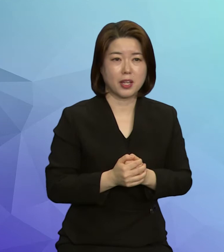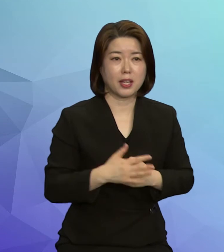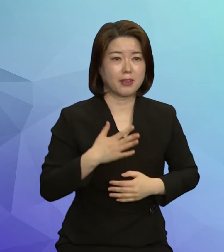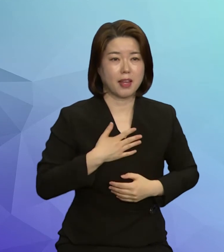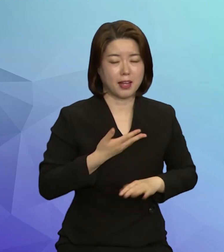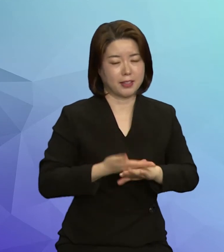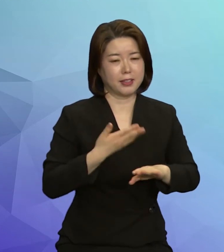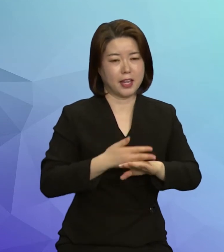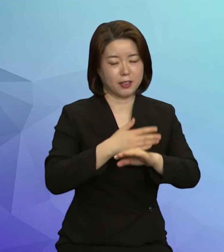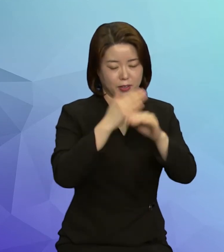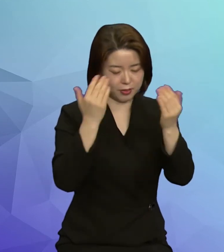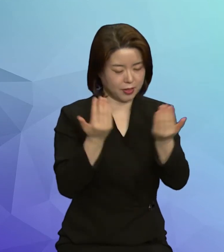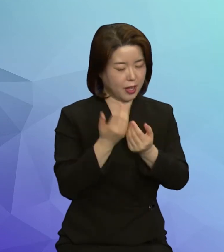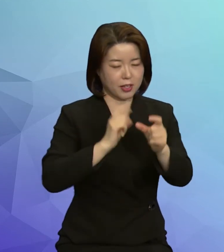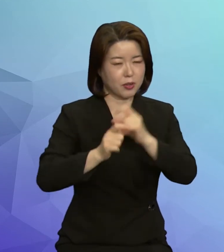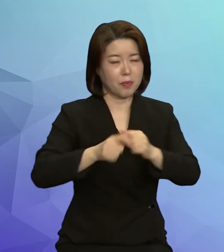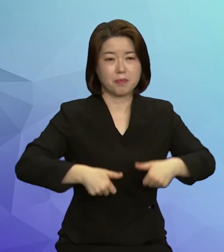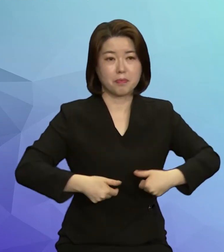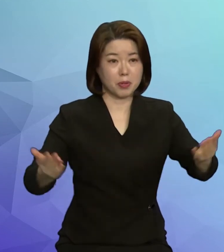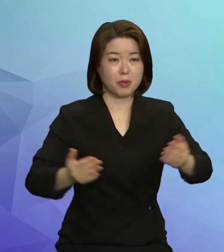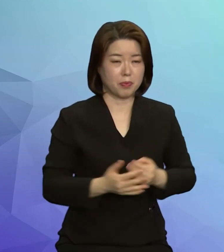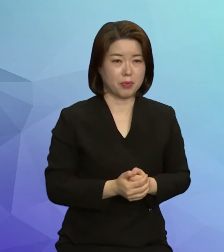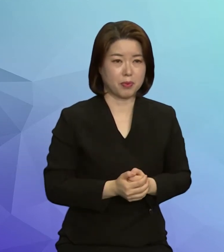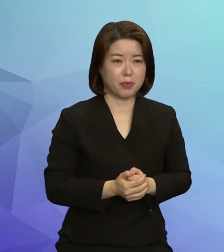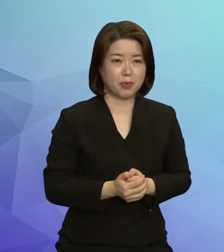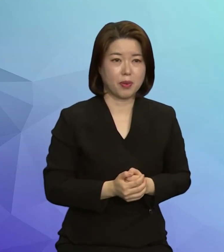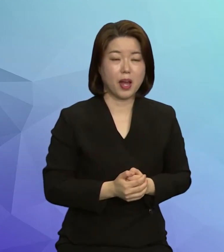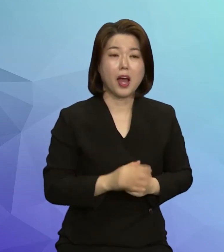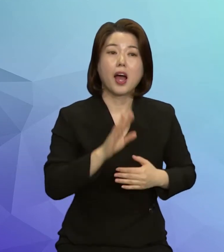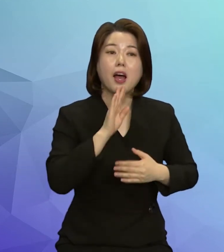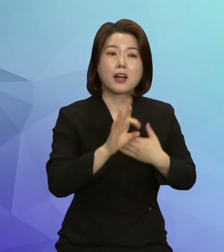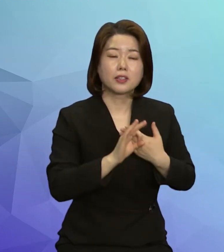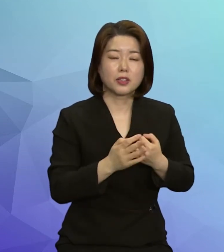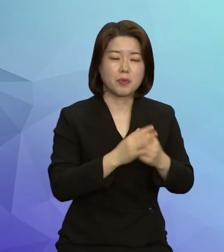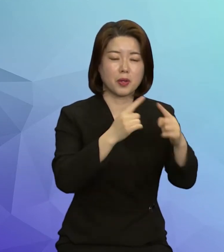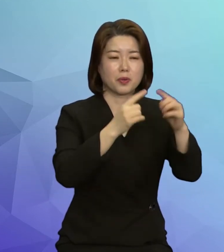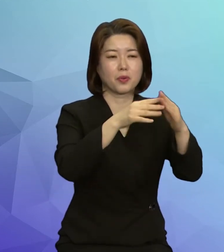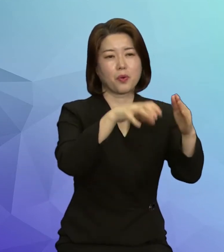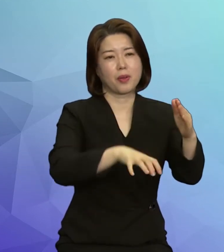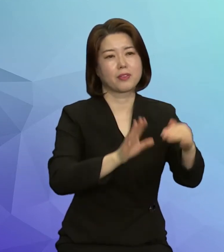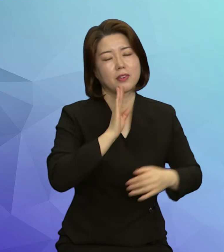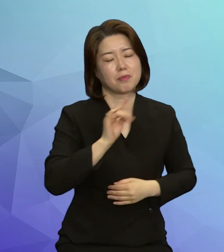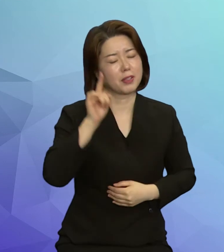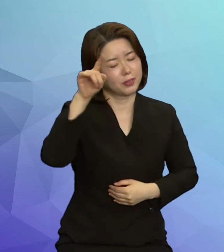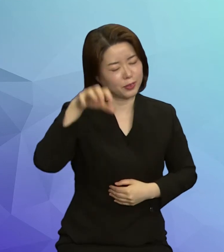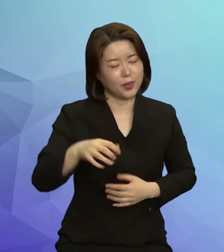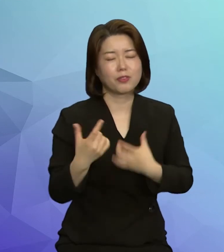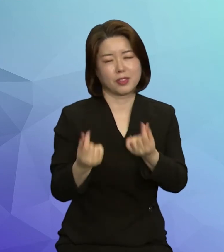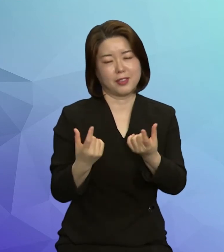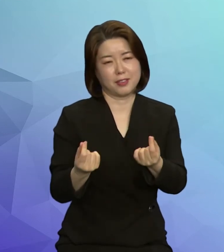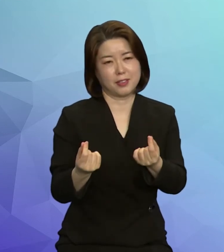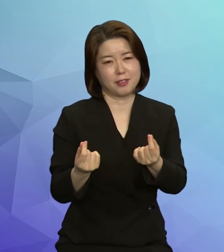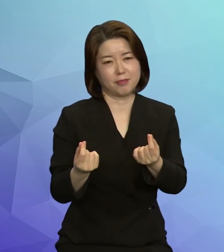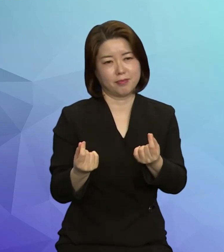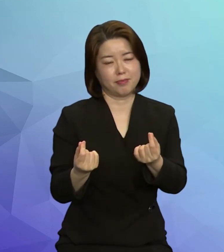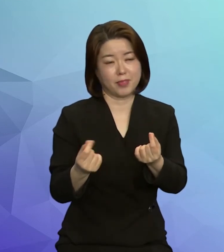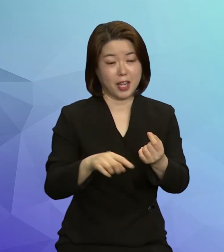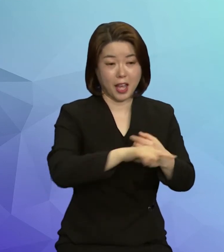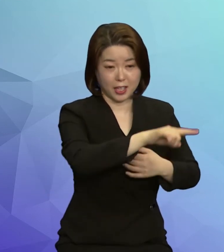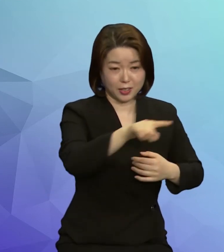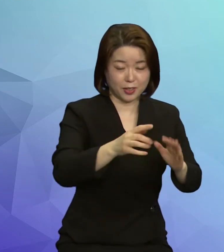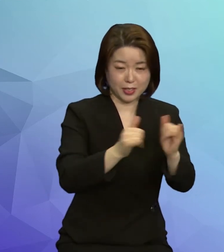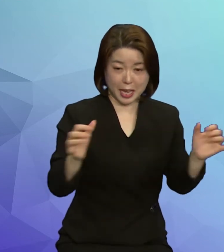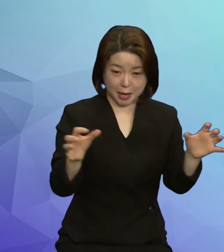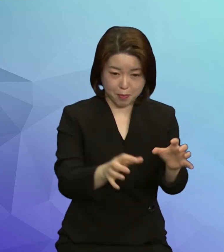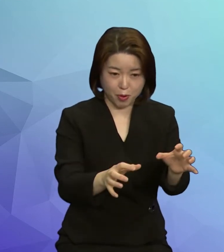그러니까 난 다른 건 더 필요 없어요. 그러면 교회는 정말 천국 같은 교회가 돼요. 그런 사람들끼리 모인